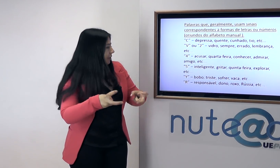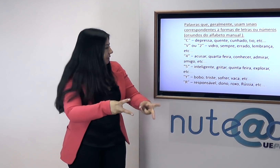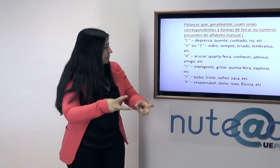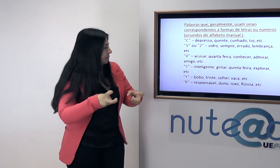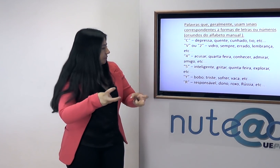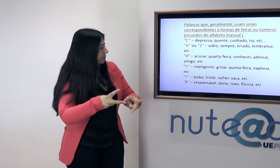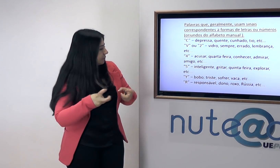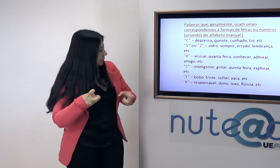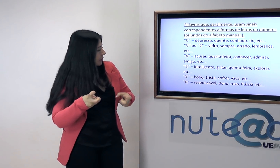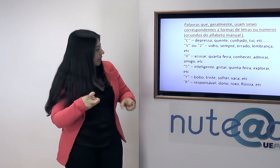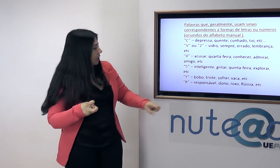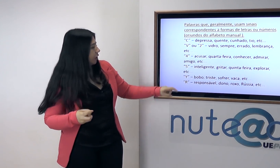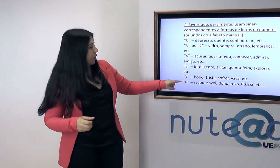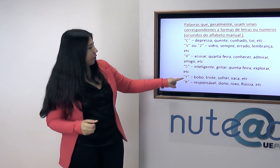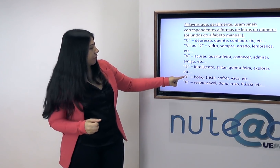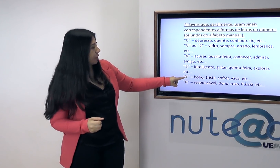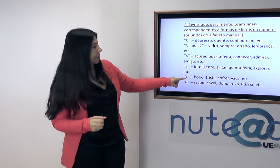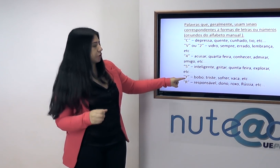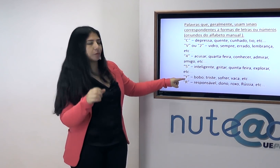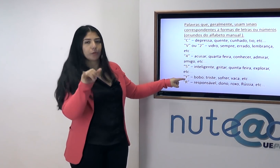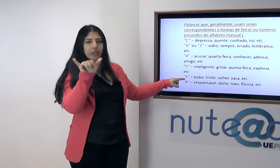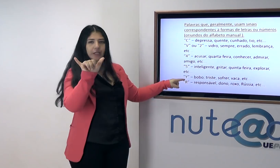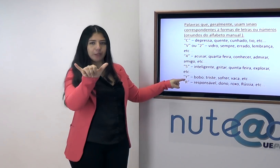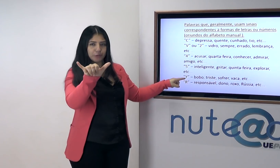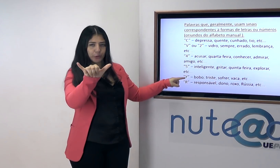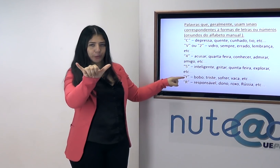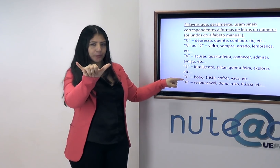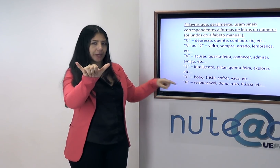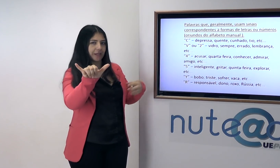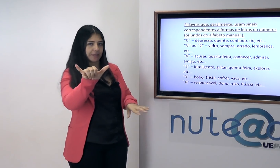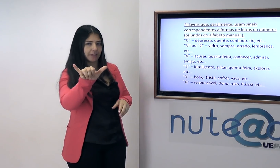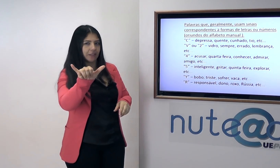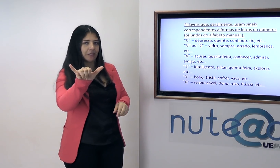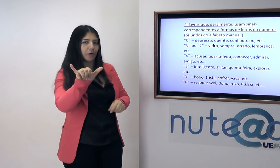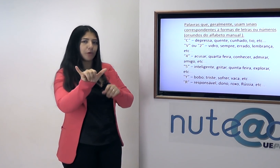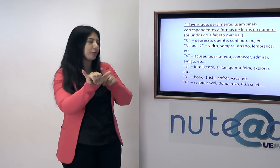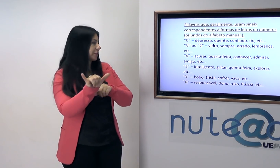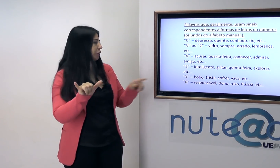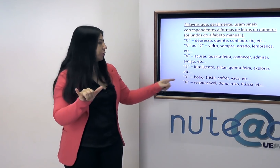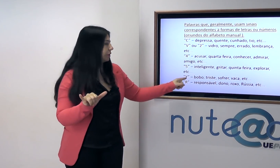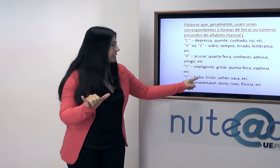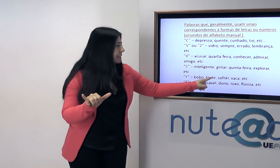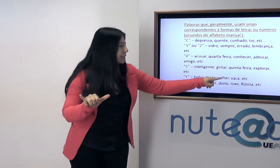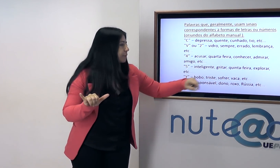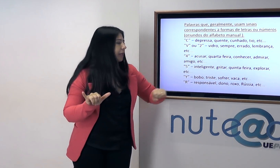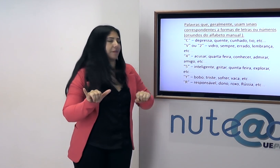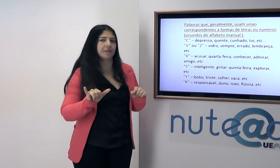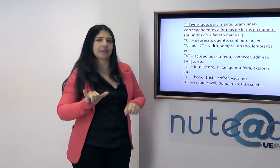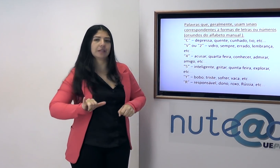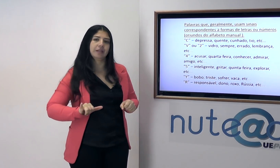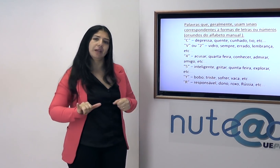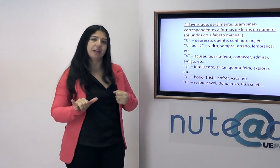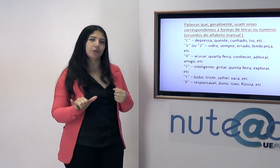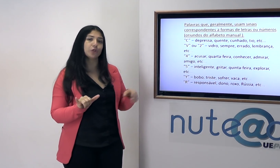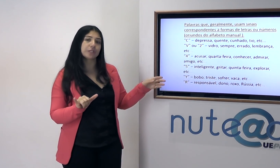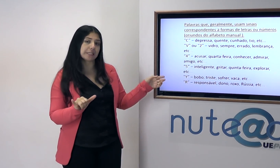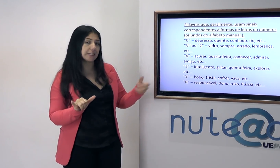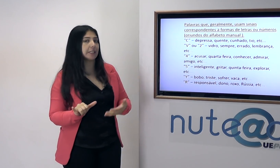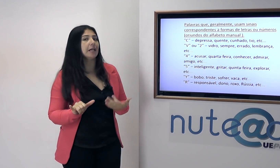Explorar. E com a configuração de mão Y, que é essa aqui, eu posso fazer todas essas palavras aqui, todos esses sinais